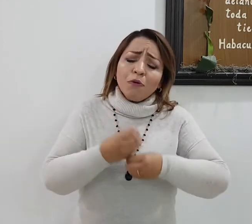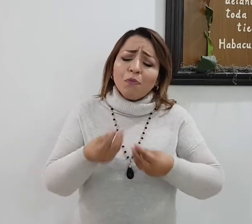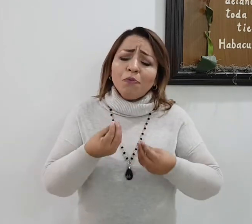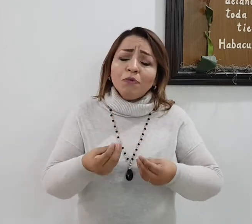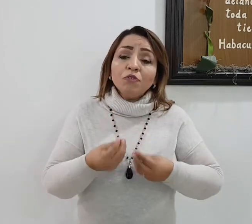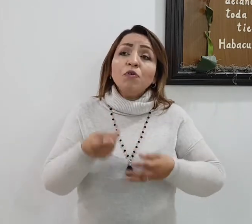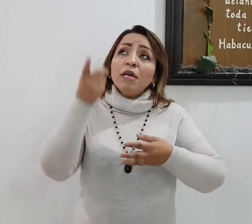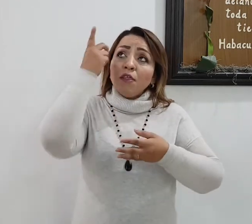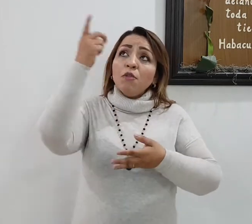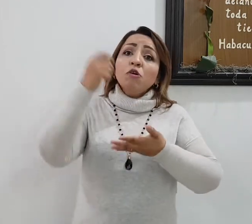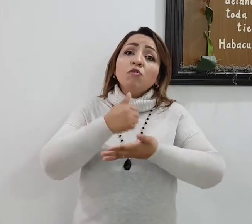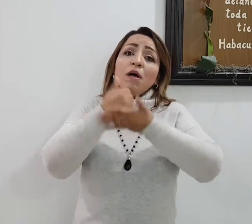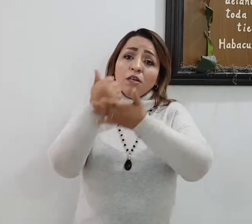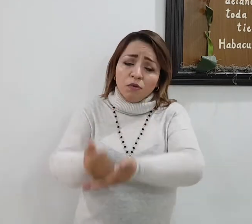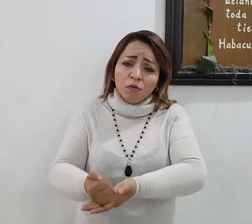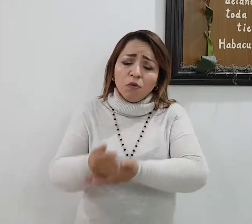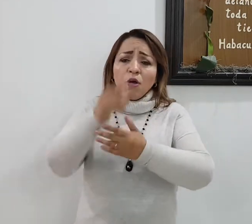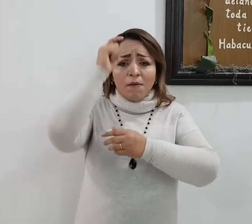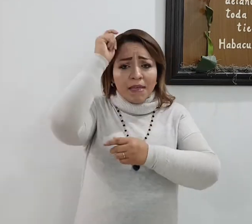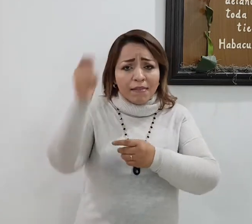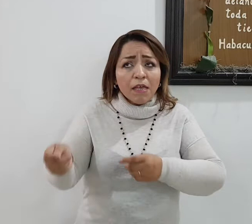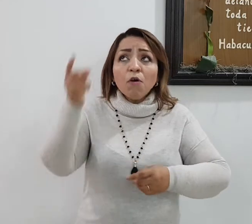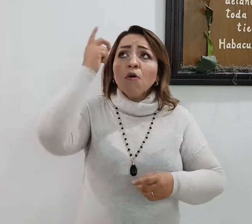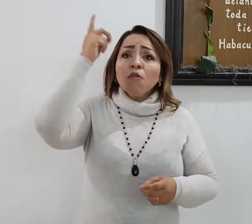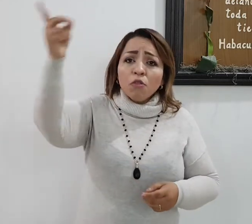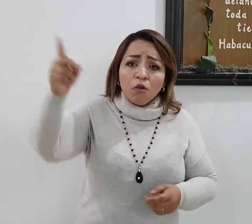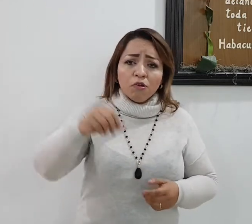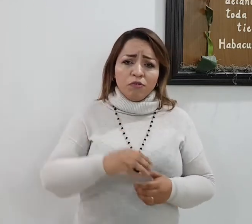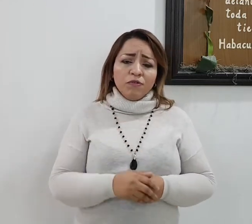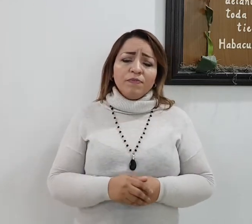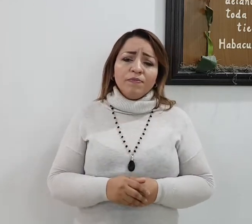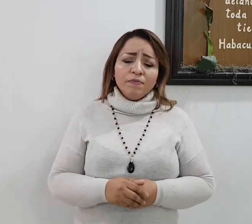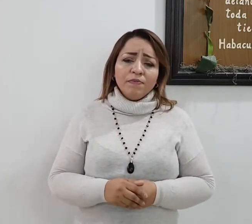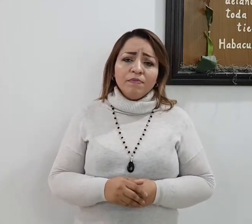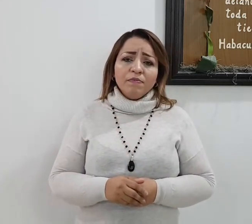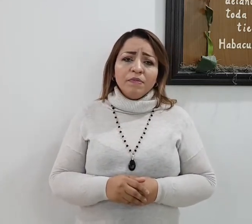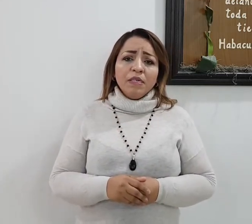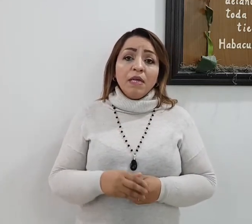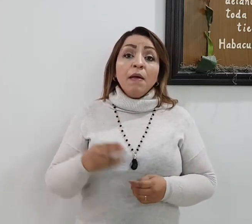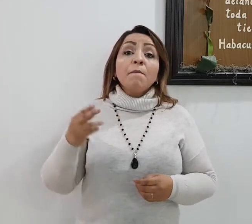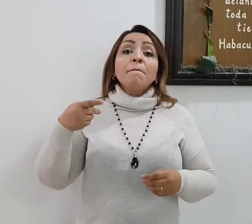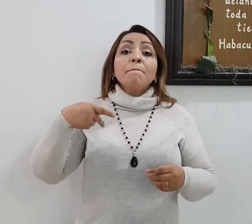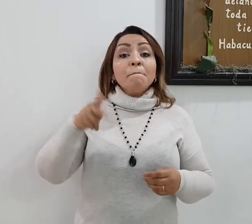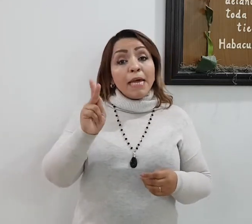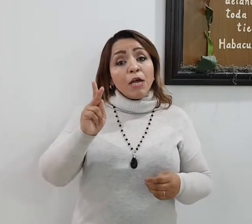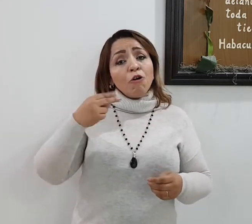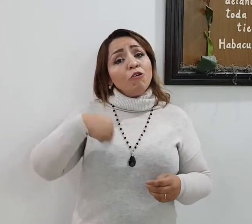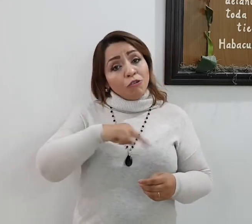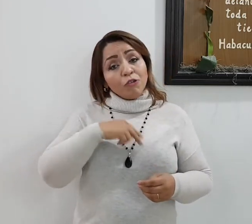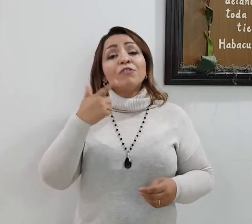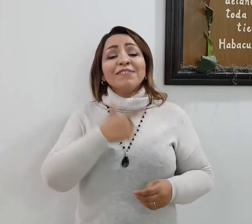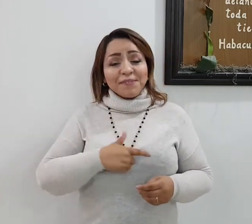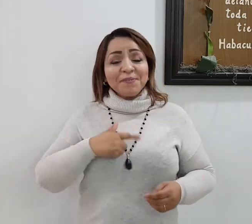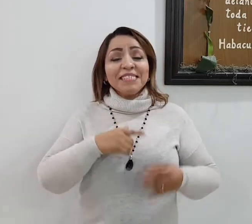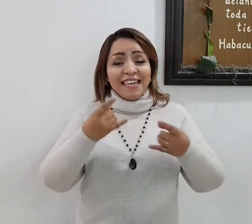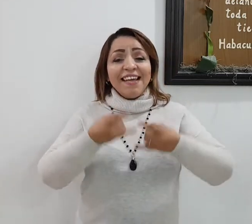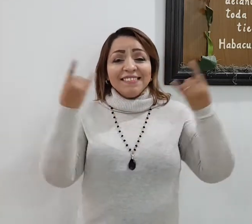esa leve tribulación momentánea y Dios trajo un gozo a su vida muy especial. No le digo la historia, usted léala y aproveche